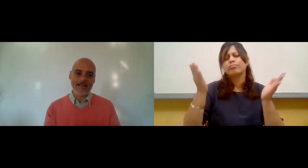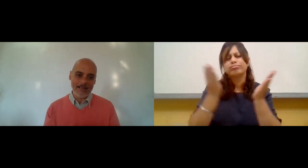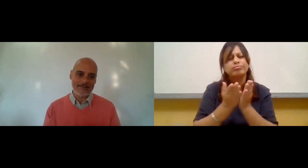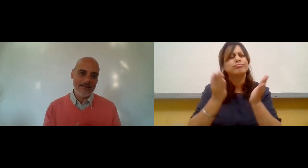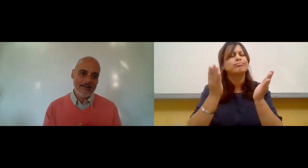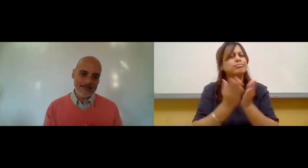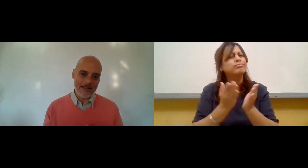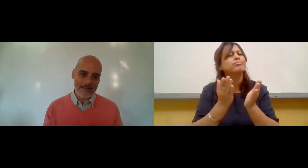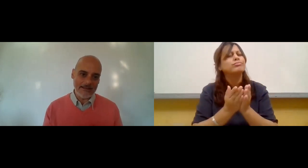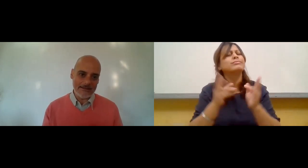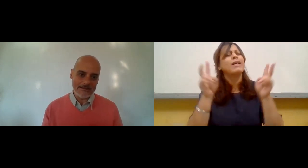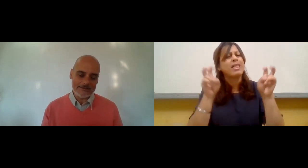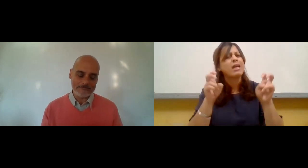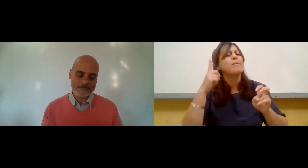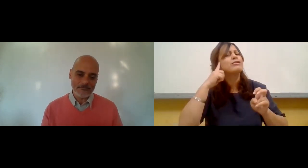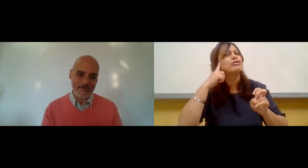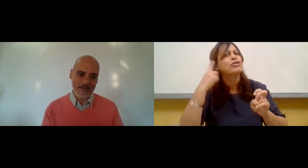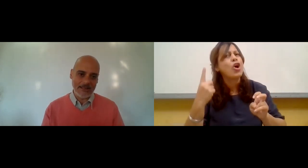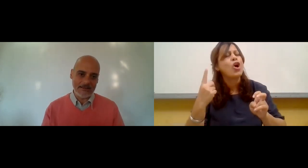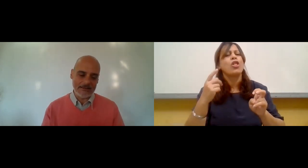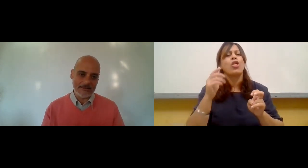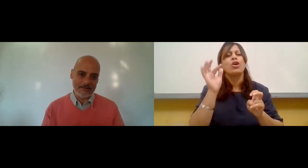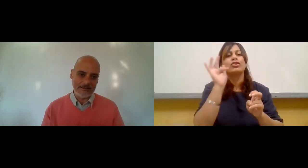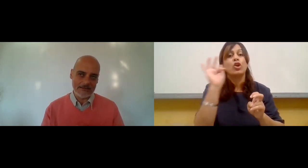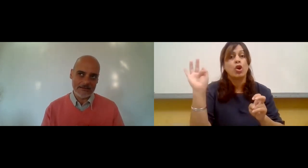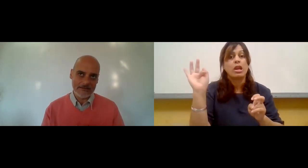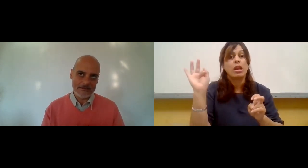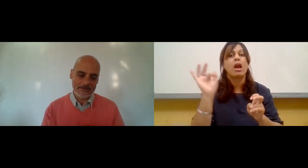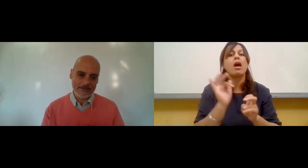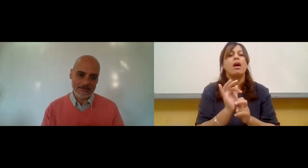están detrás de